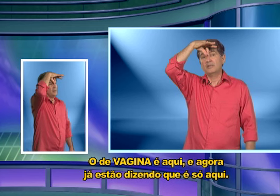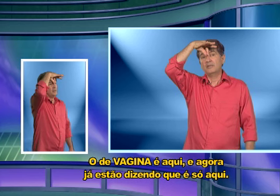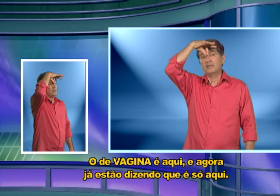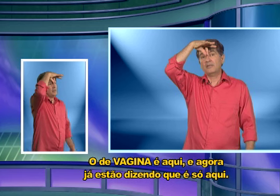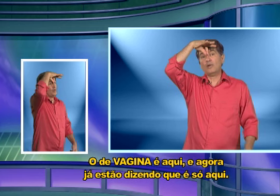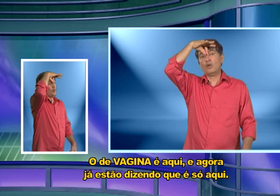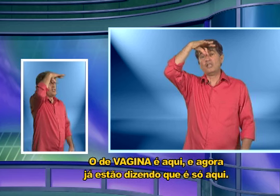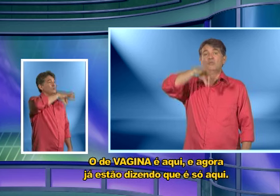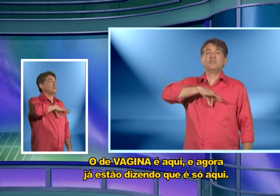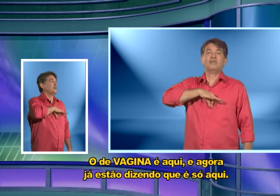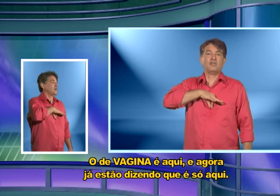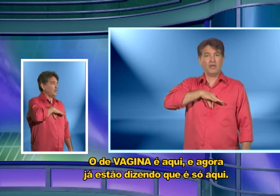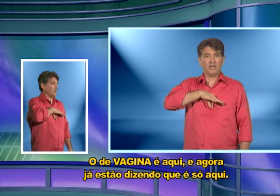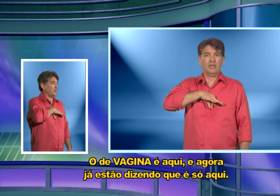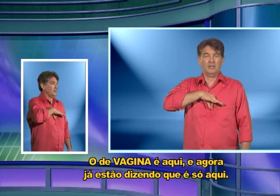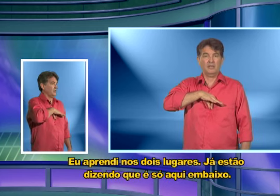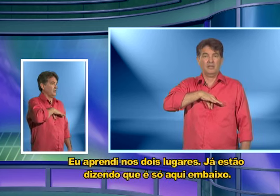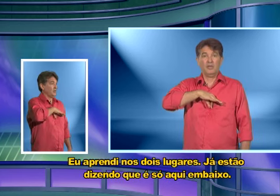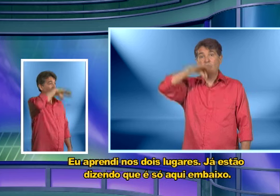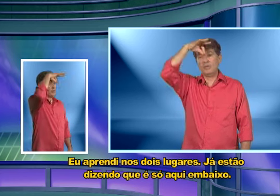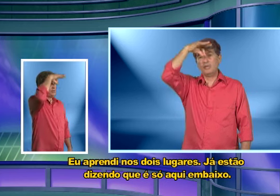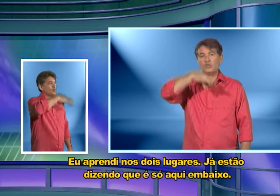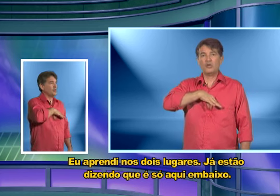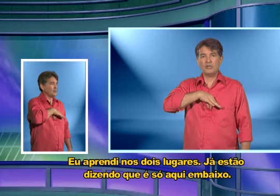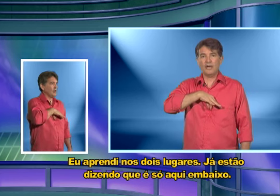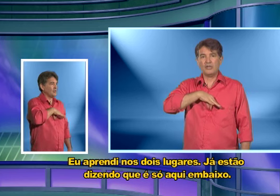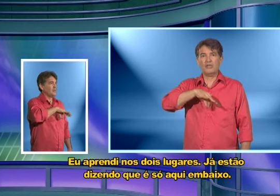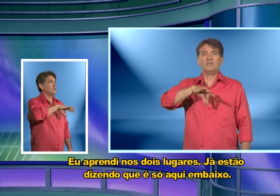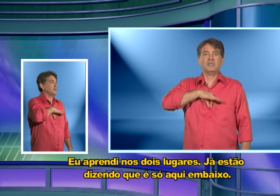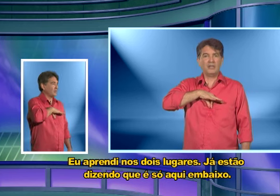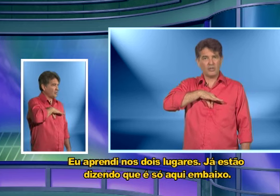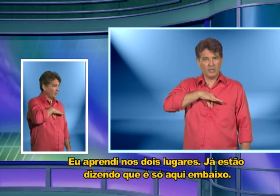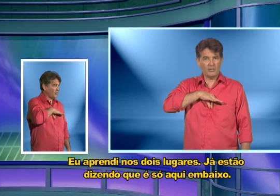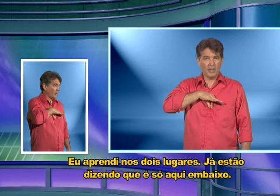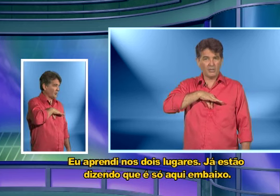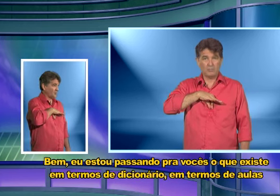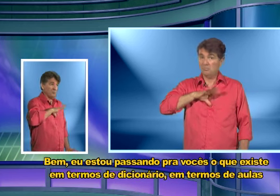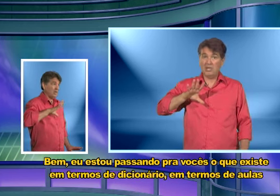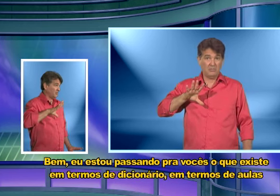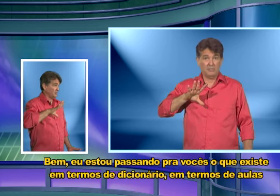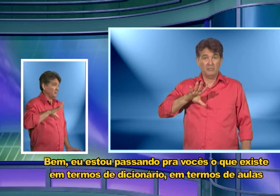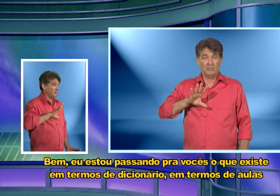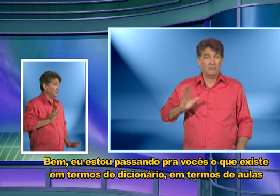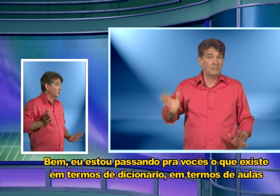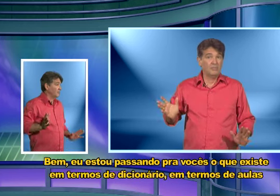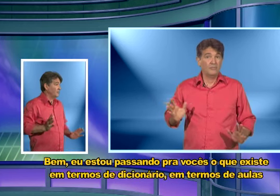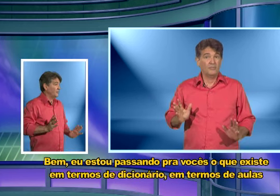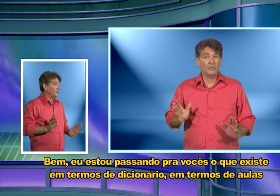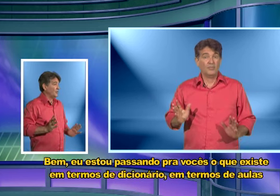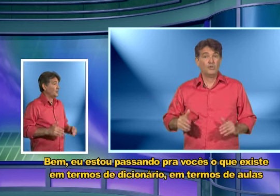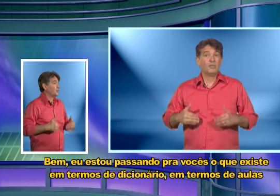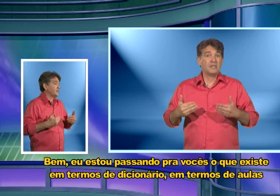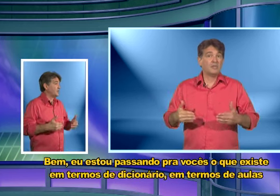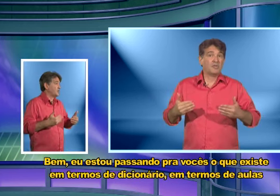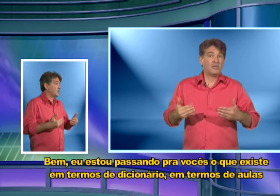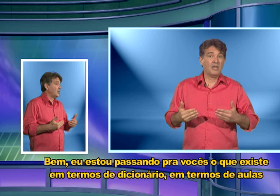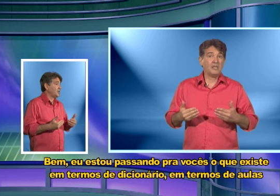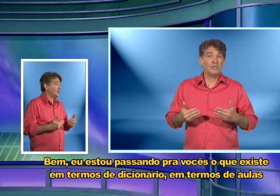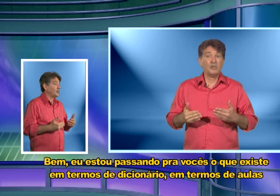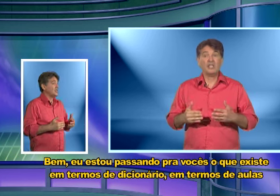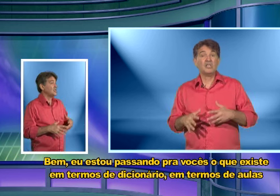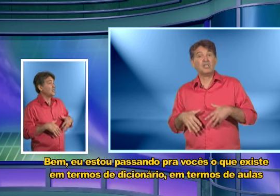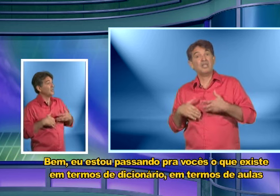e agora já estão dizendo que é só aqui. Eu aprendi nos dois lugares, já estão dizendo que é só aqui embaixo. Bem, eu estou passando